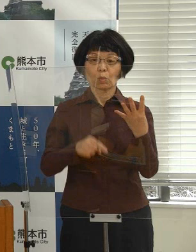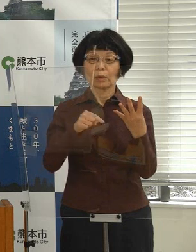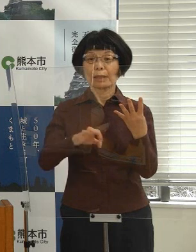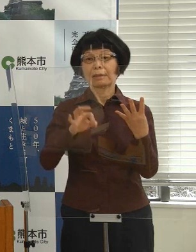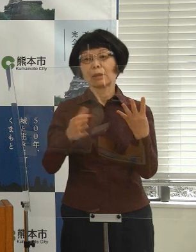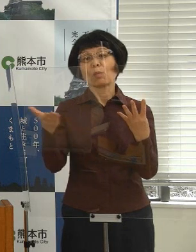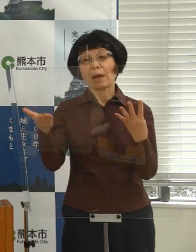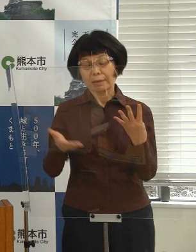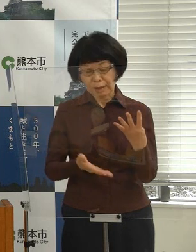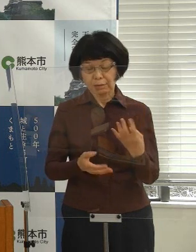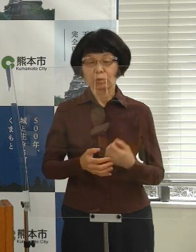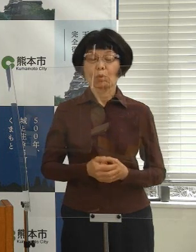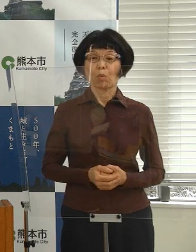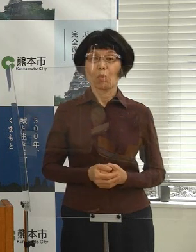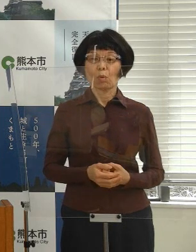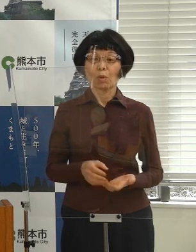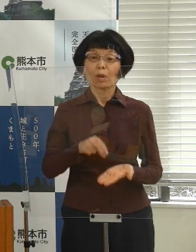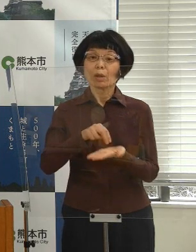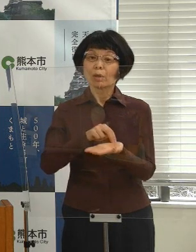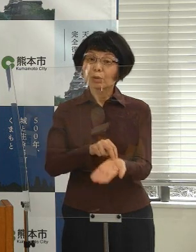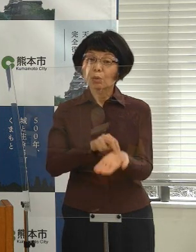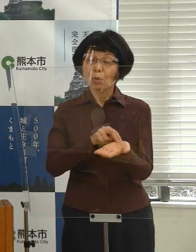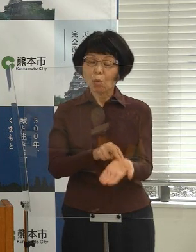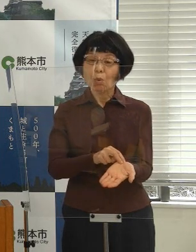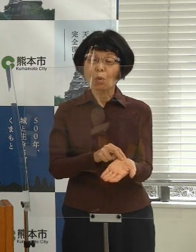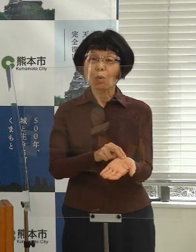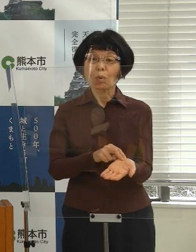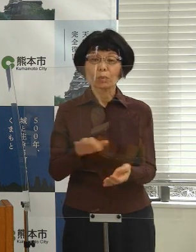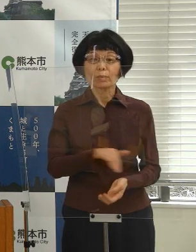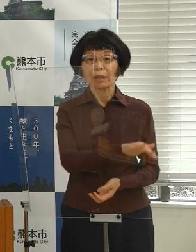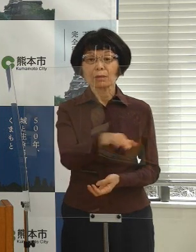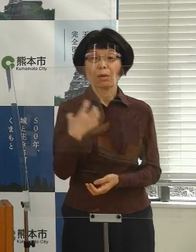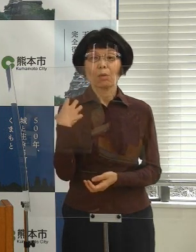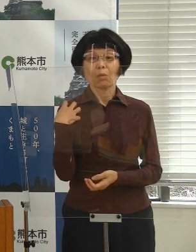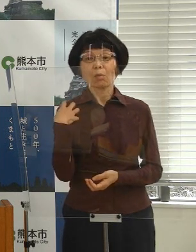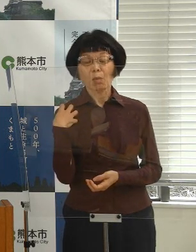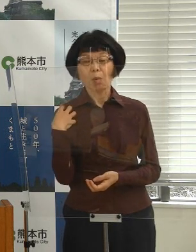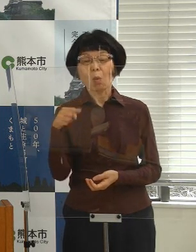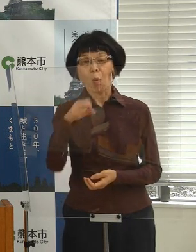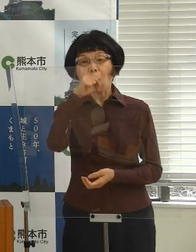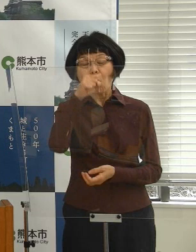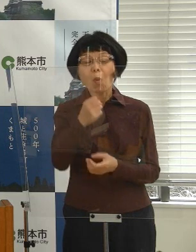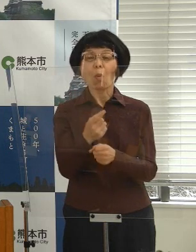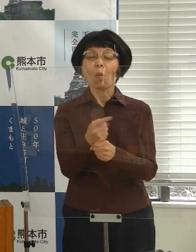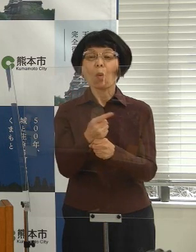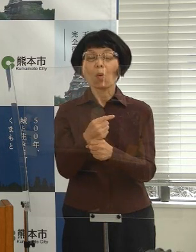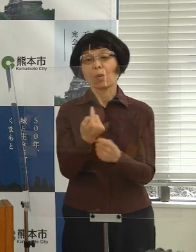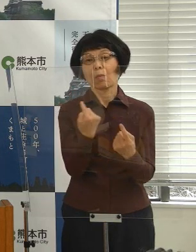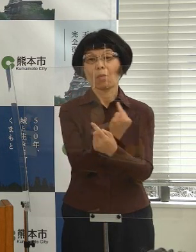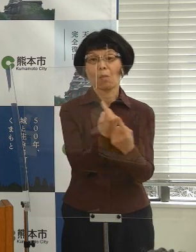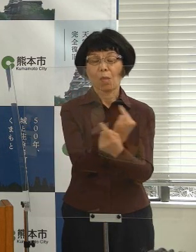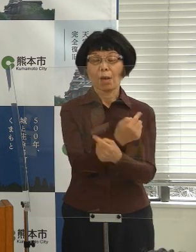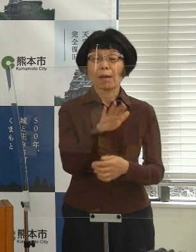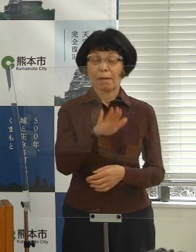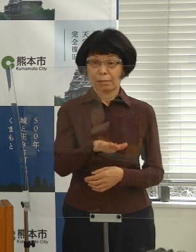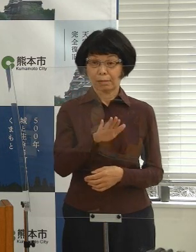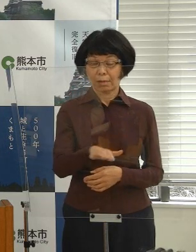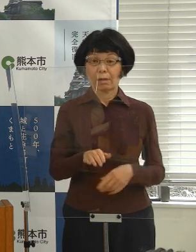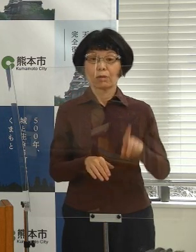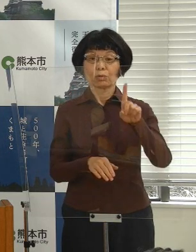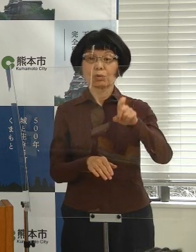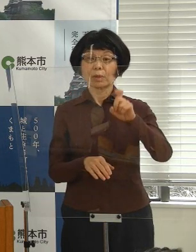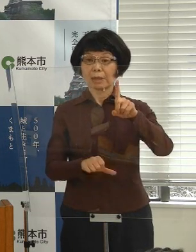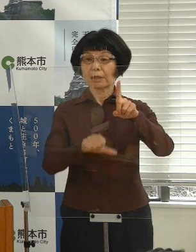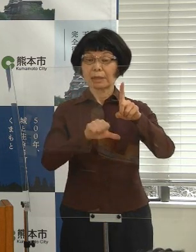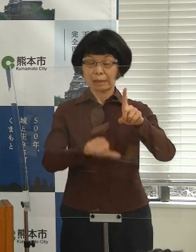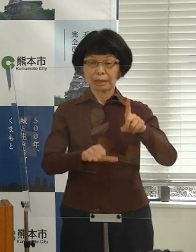と医療提供体制への負荷も引き続き改善をしておりまして、5日に発表されたリスクレベル